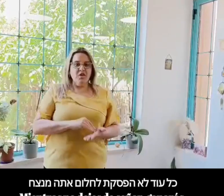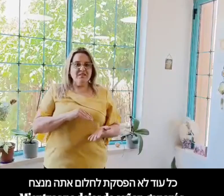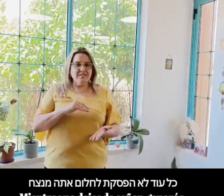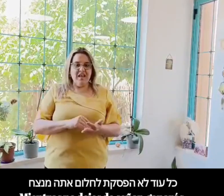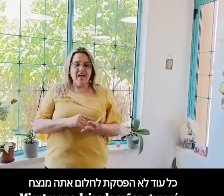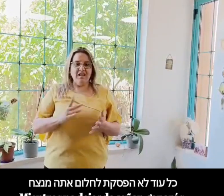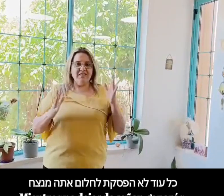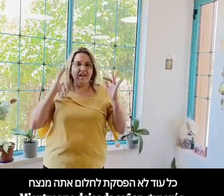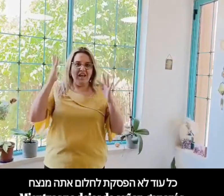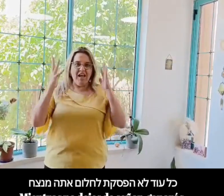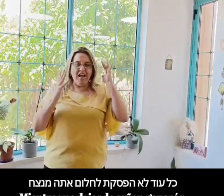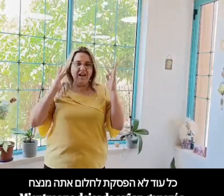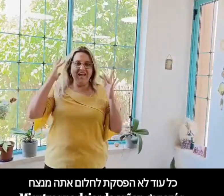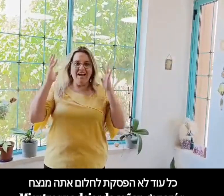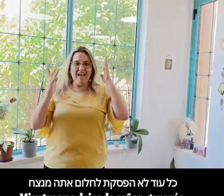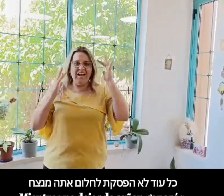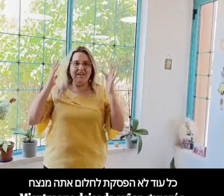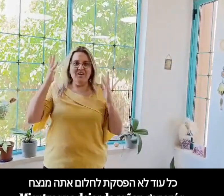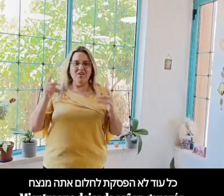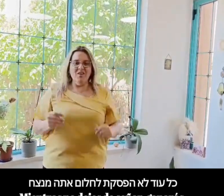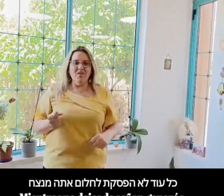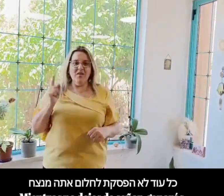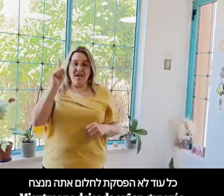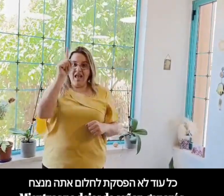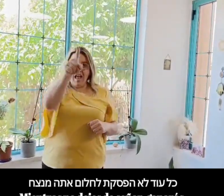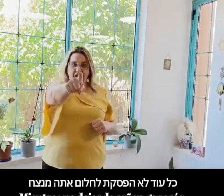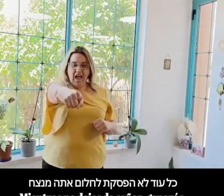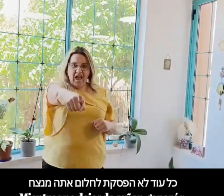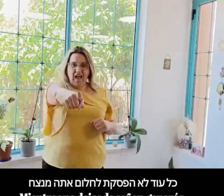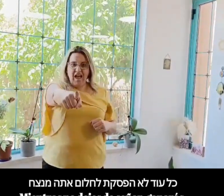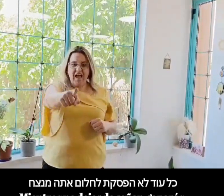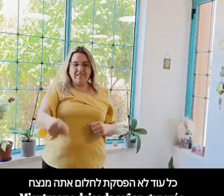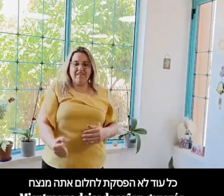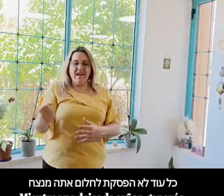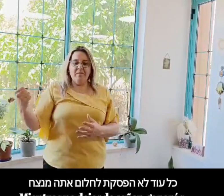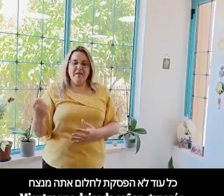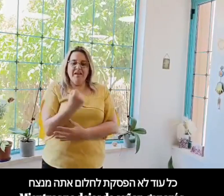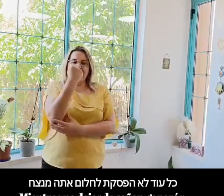כל עוד לא הפסקת על החלום, אתה מנצח,